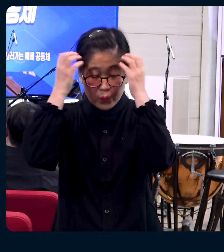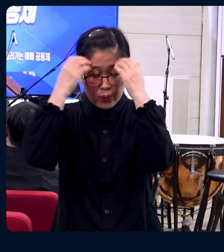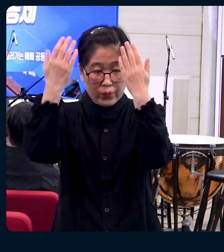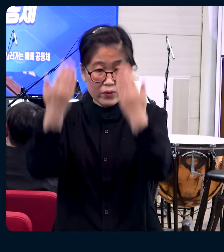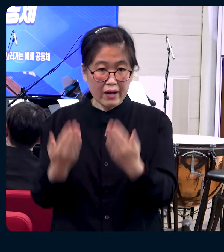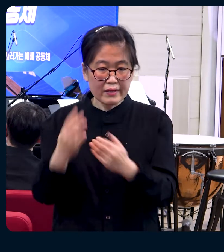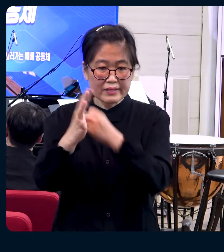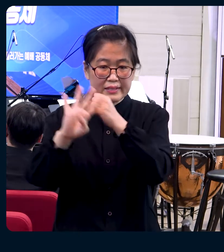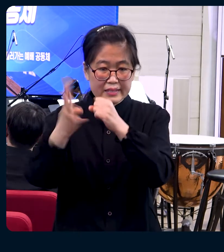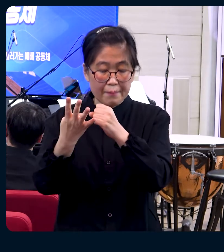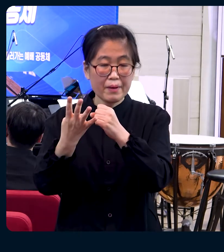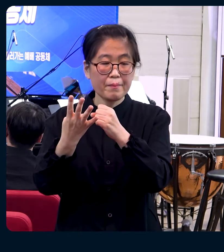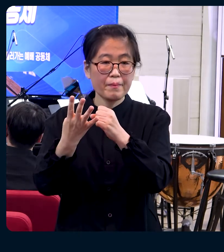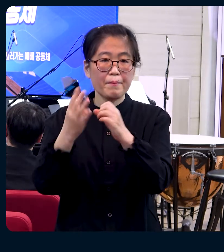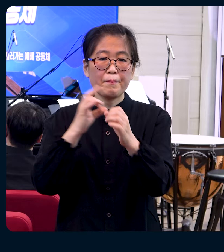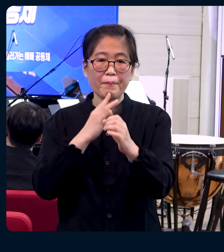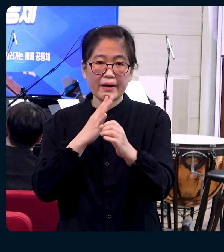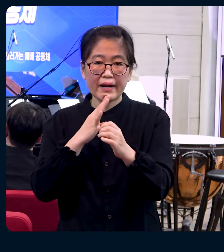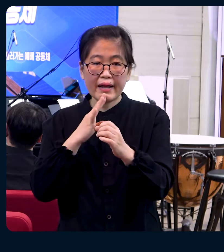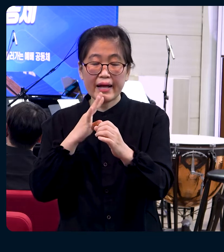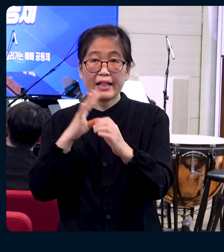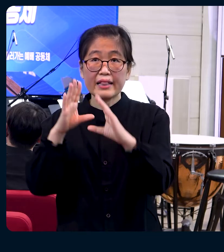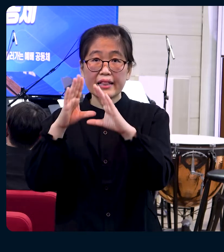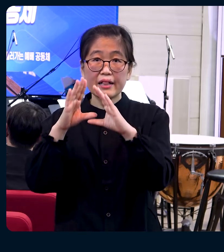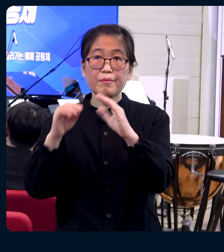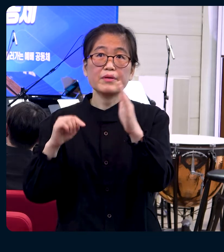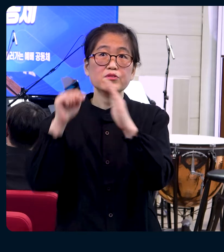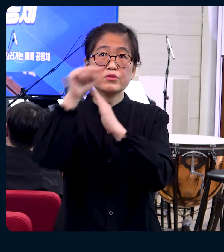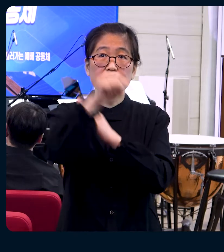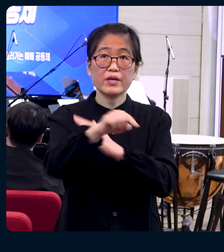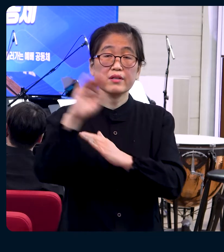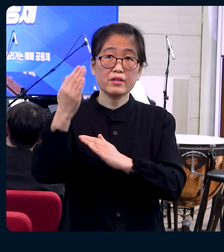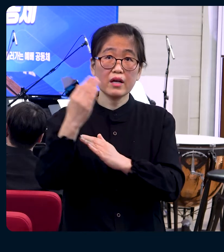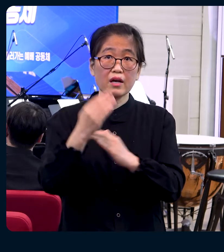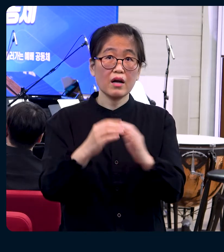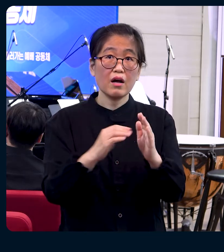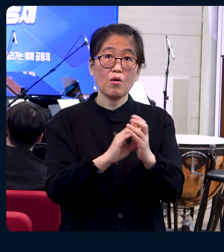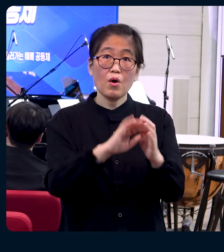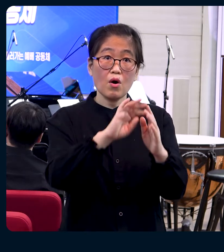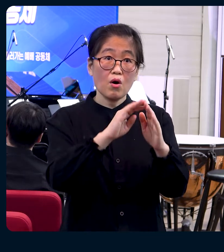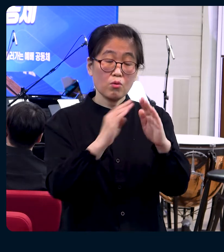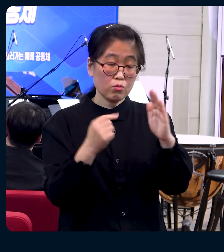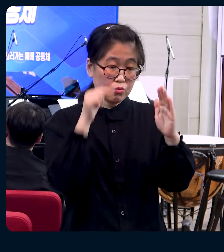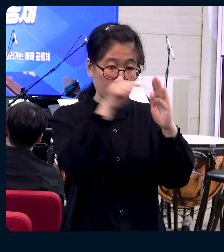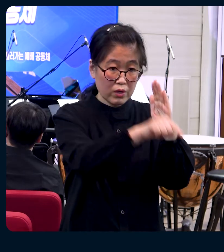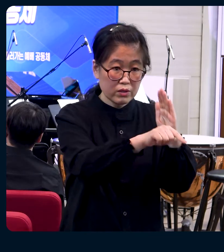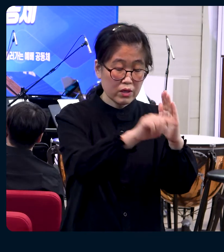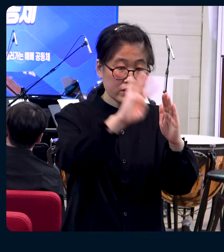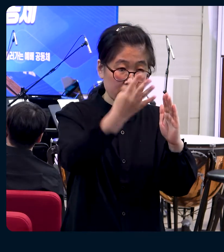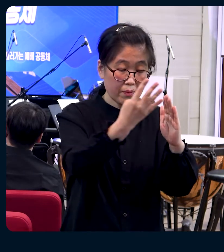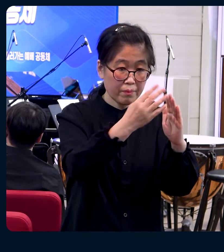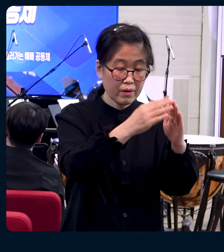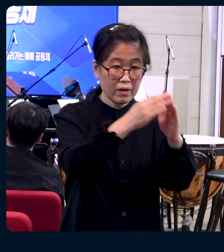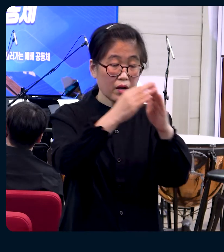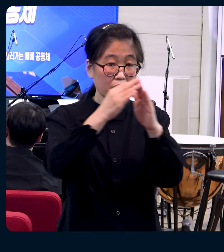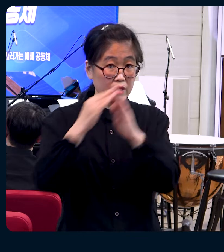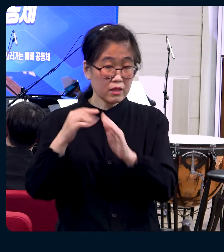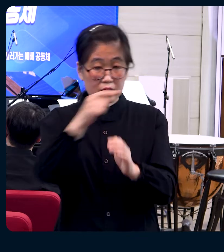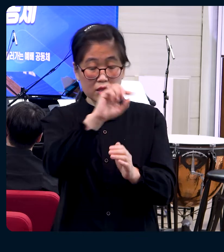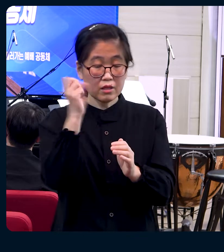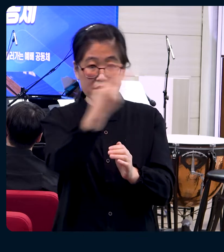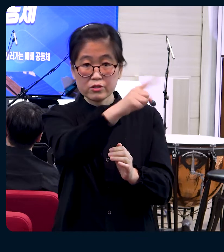당하다가 400년 만에 이 땅에서 나온다고 말합니다. 주님이 약속하세요. 이 땅에 들어갔다가 400년 만에